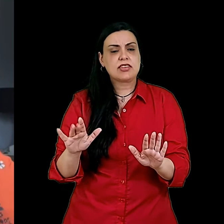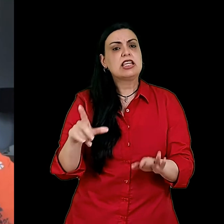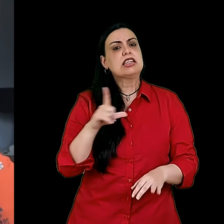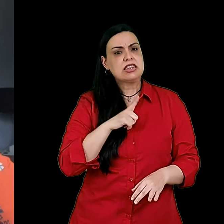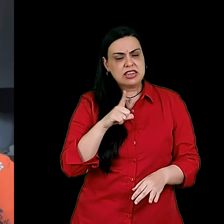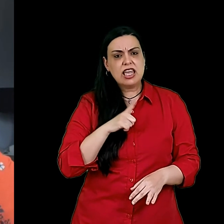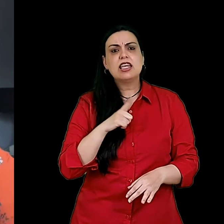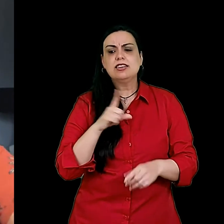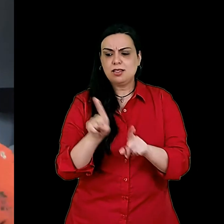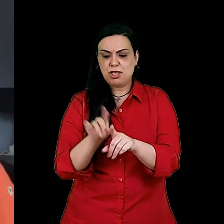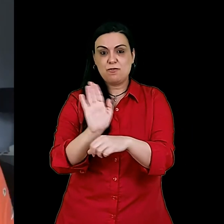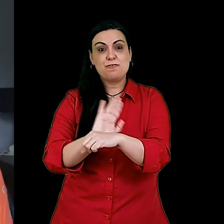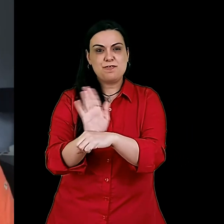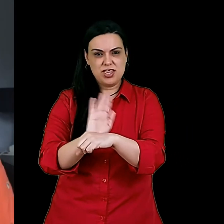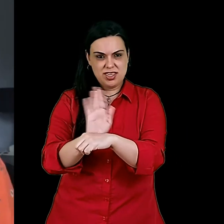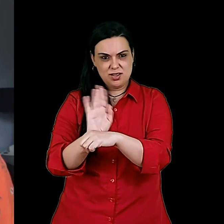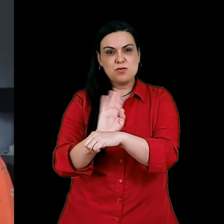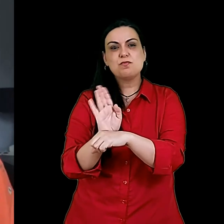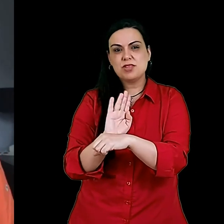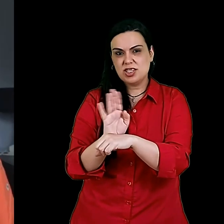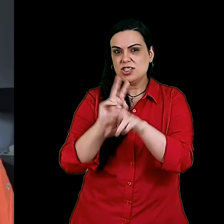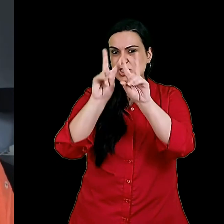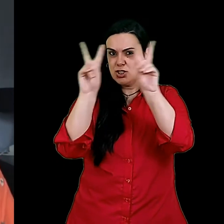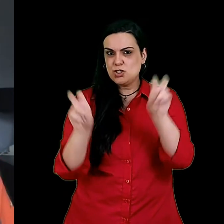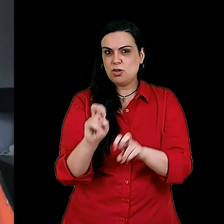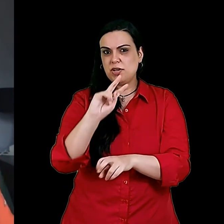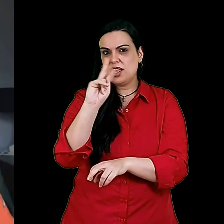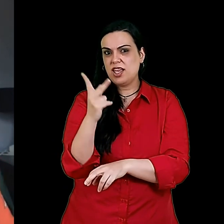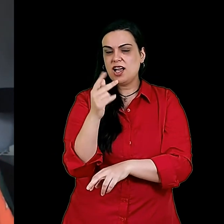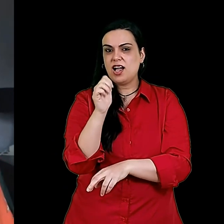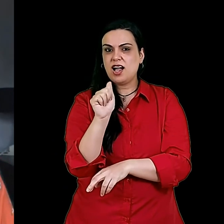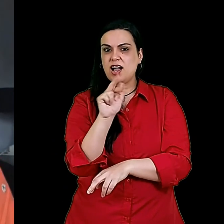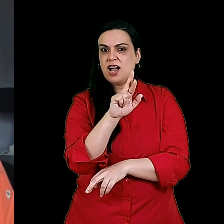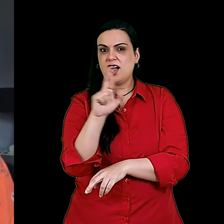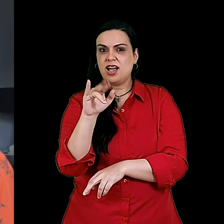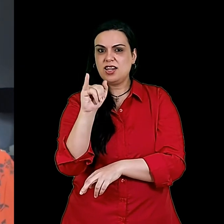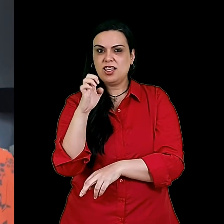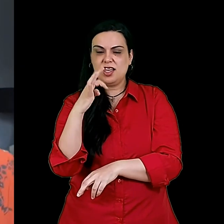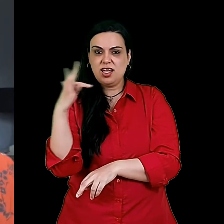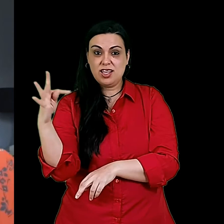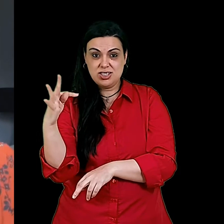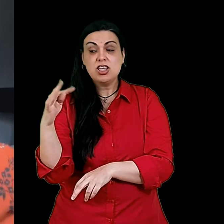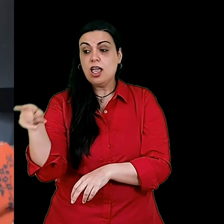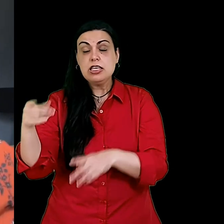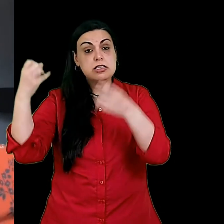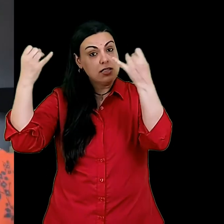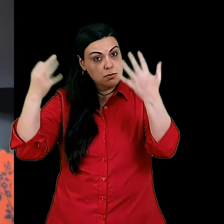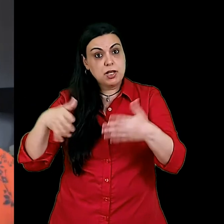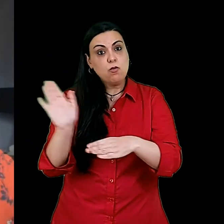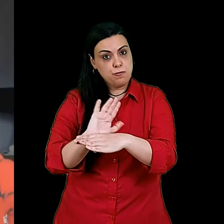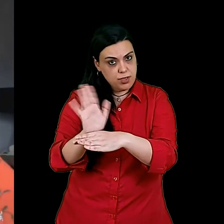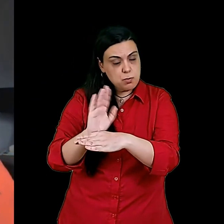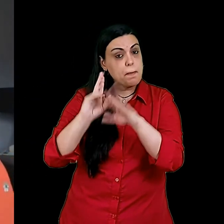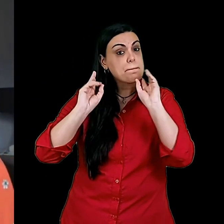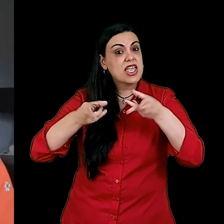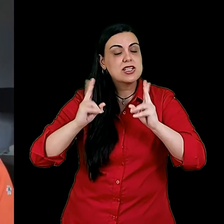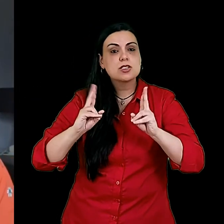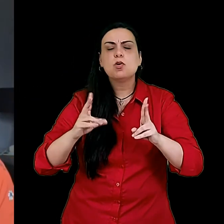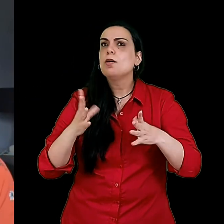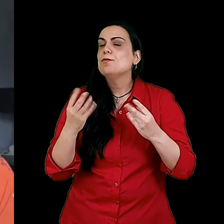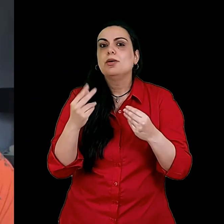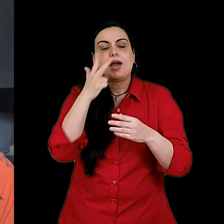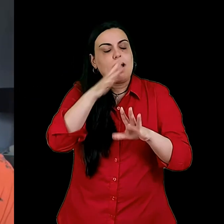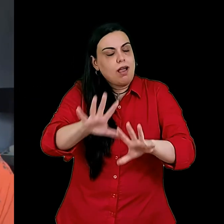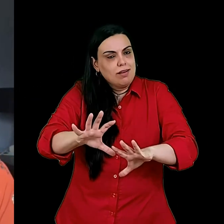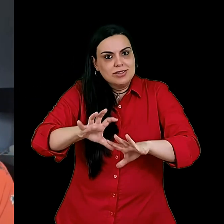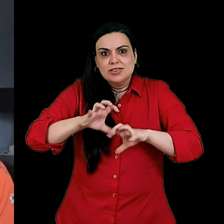não hesitou. A exemplo disso, tem um dos filmes, né, que tratam sobre a Harriet. Ela fala exatamente